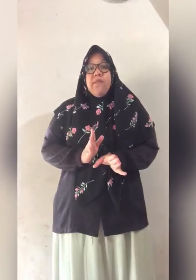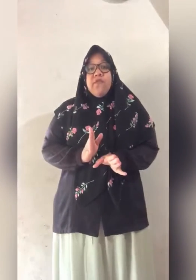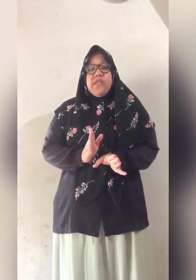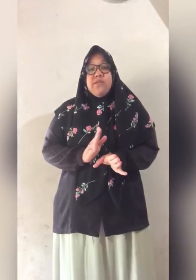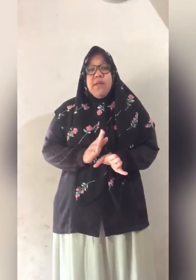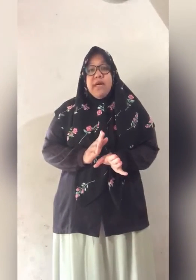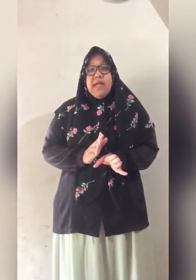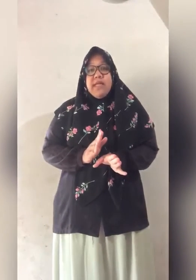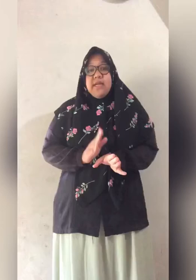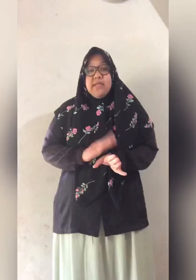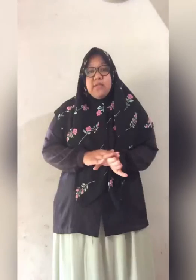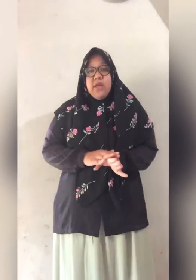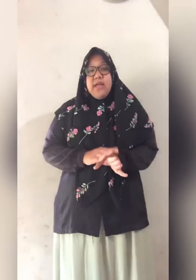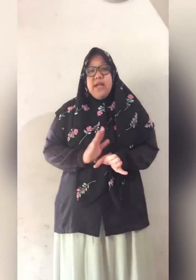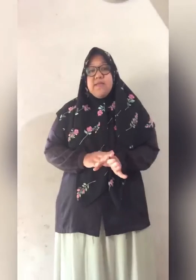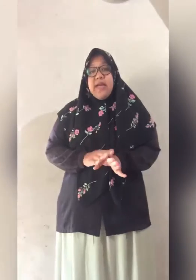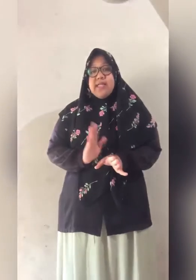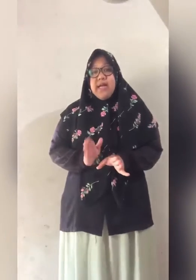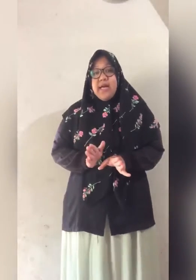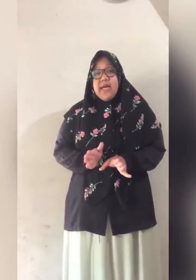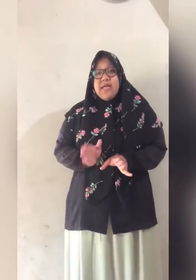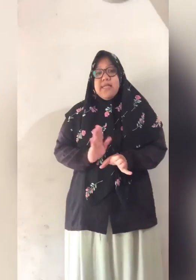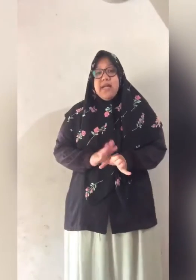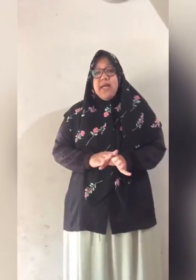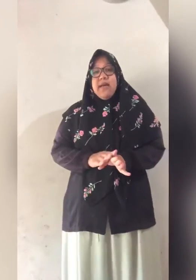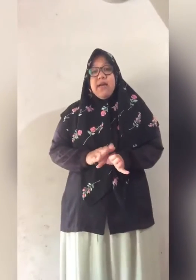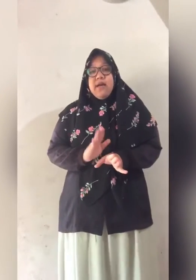Fungsi utama dari transistor adalah sebagai saklar. Saklar